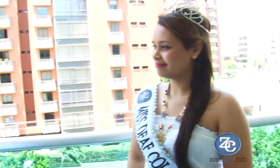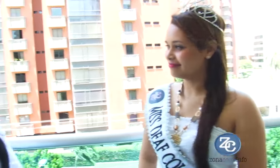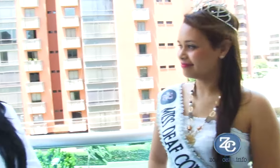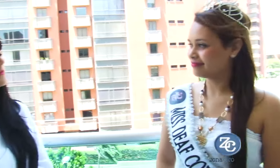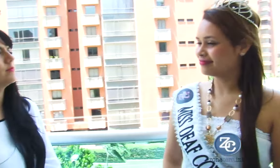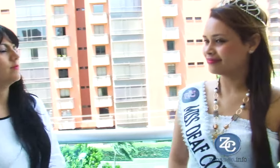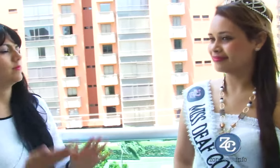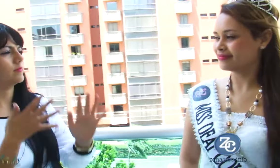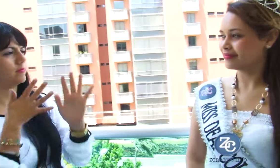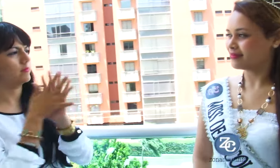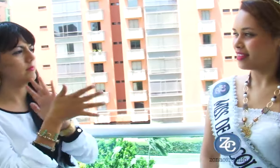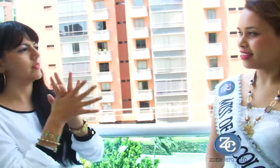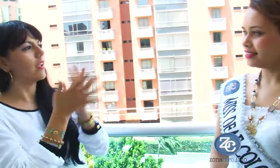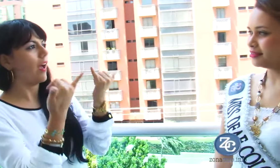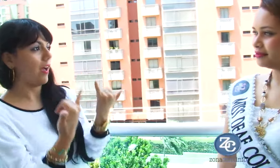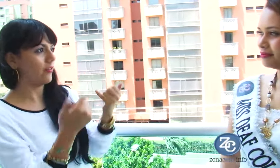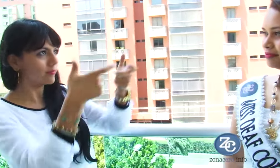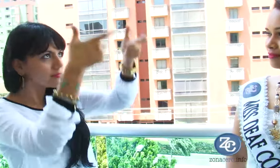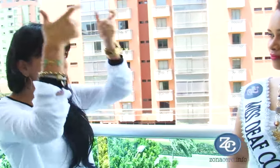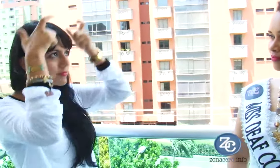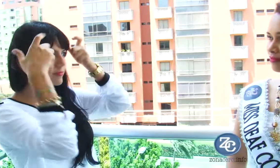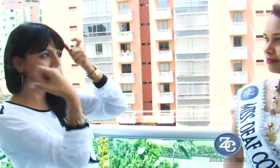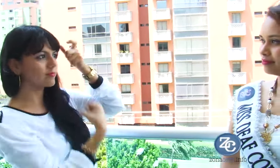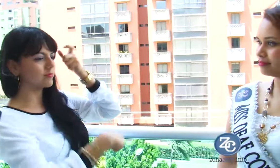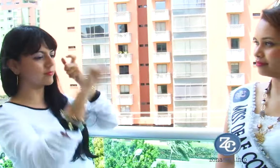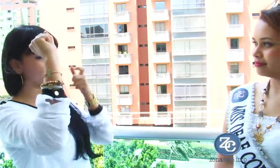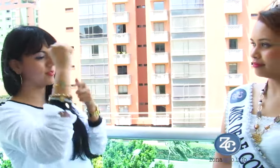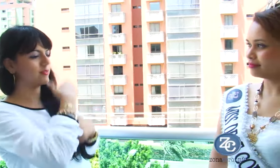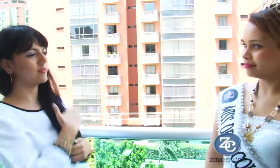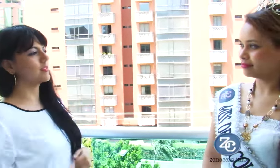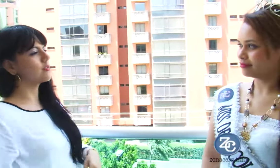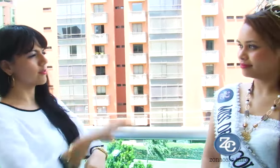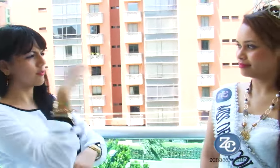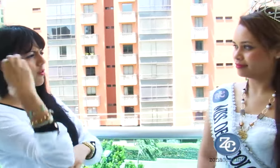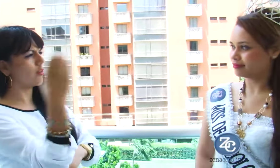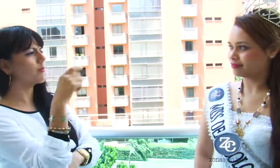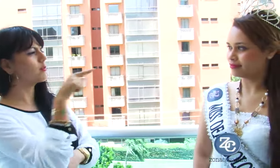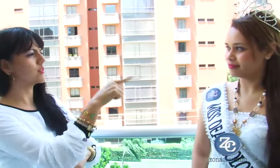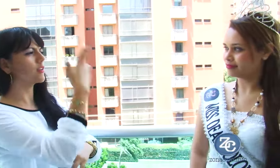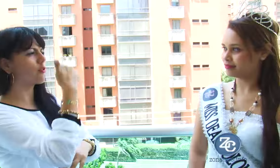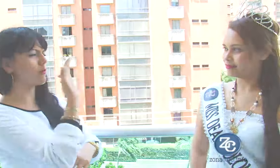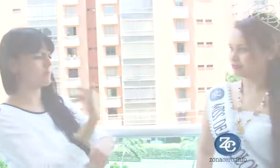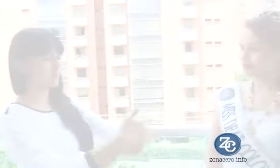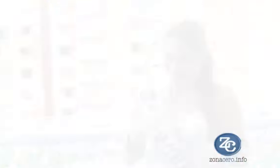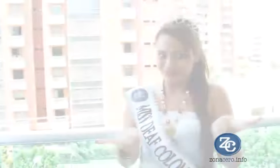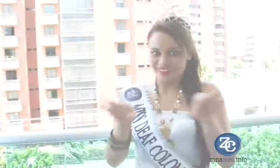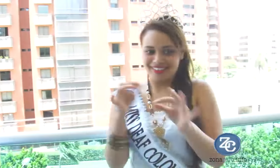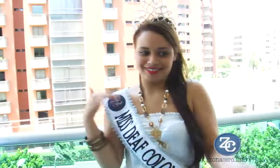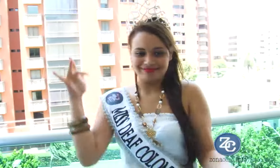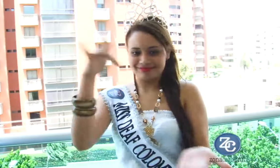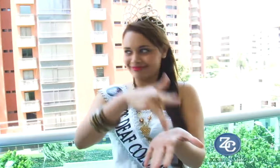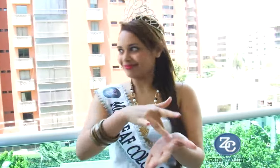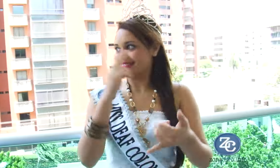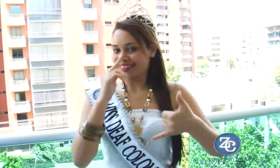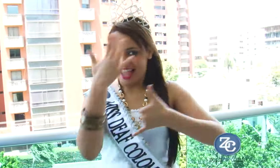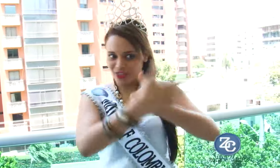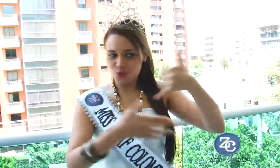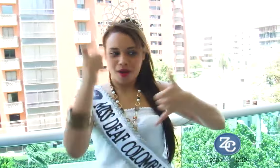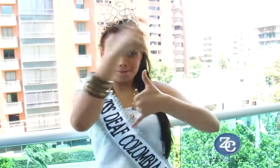ti ahora ser la nueva Miss Def Colombia? ¿Cuáles son tus compromisos sociales? Claro que sí, tengo varios